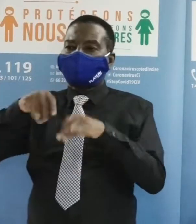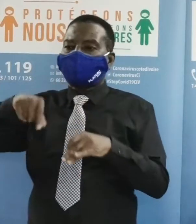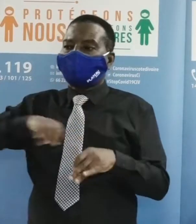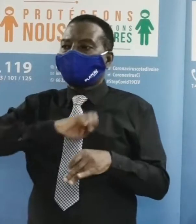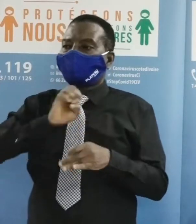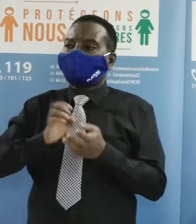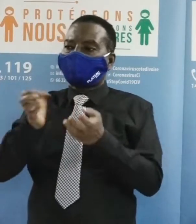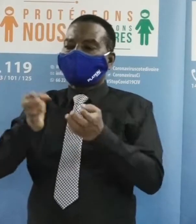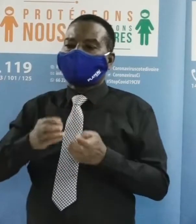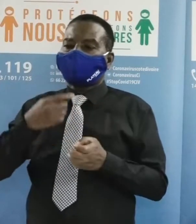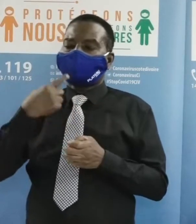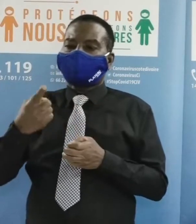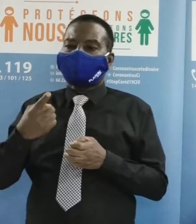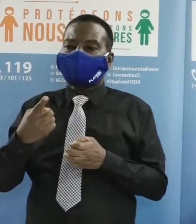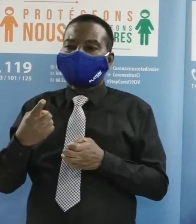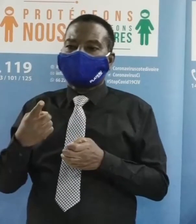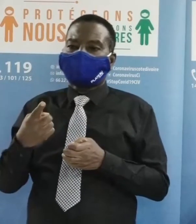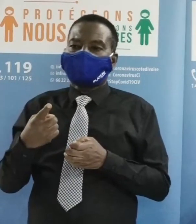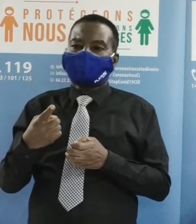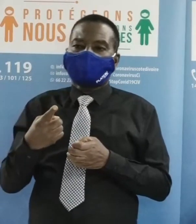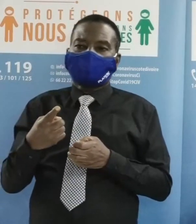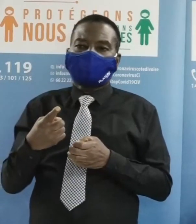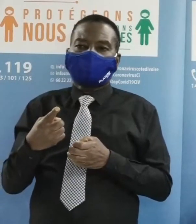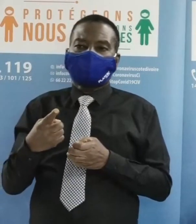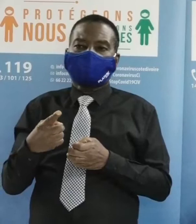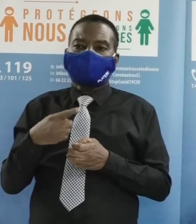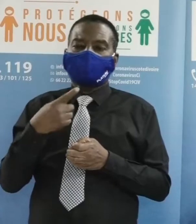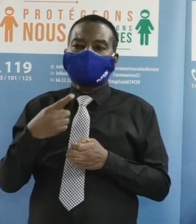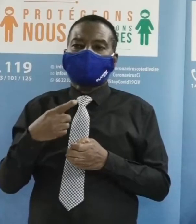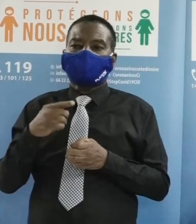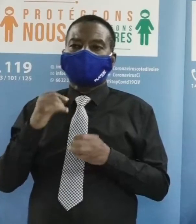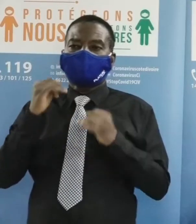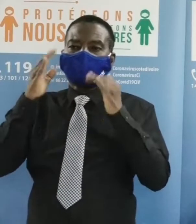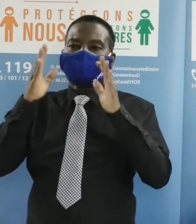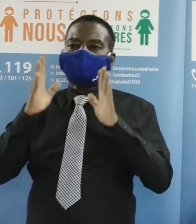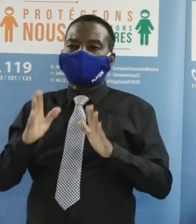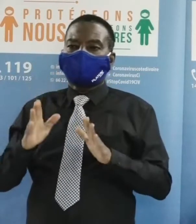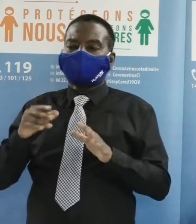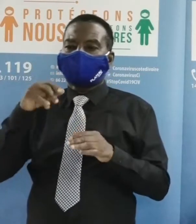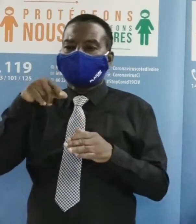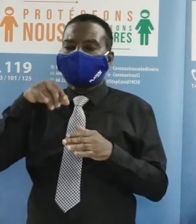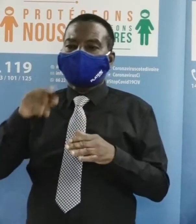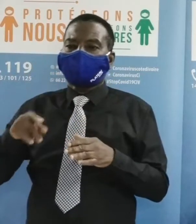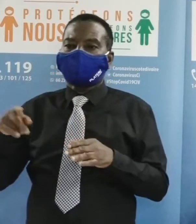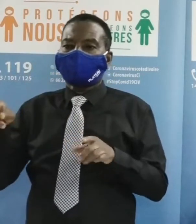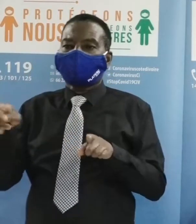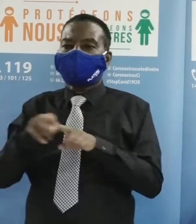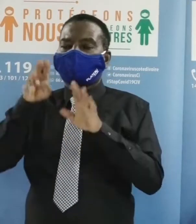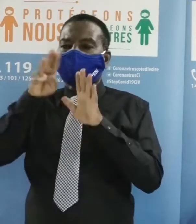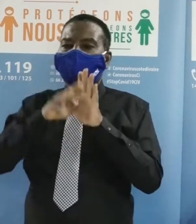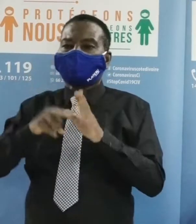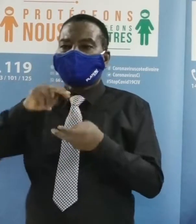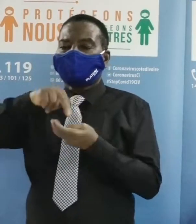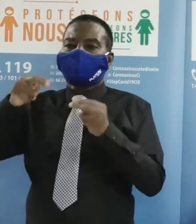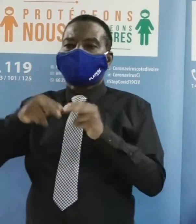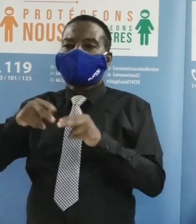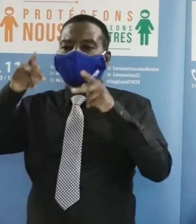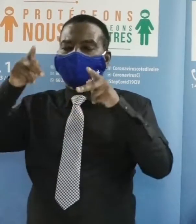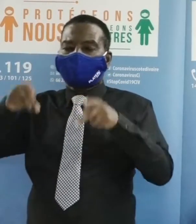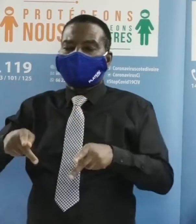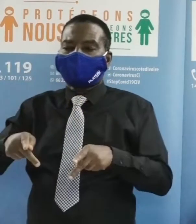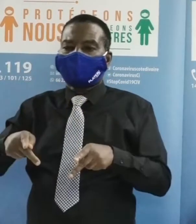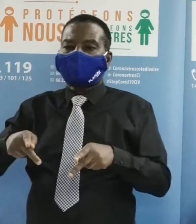avant de m'asseoir rappelé aux ivoiriens c'est que ce n'est pas tellement le nombre de cas